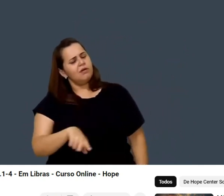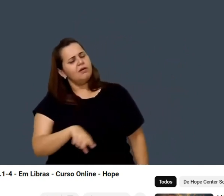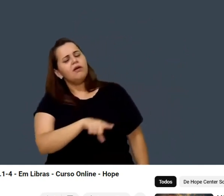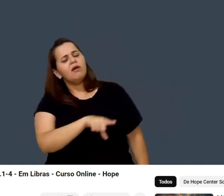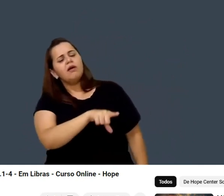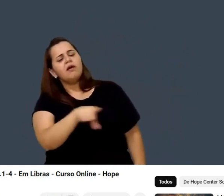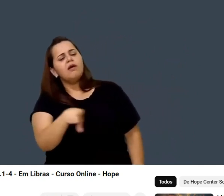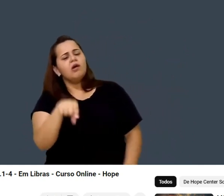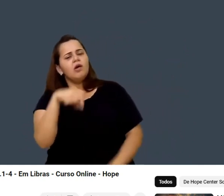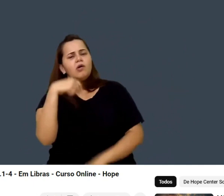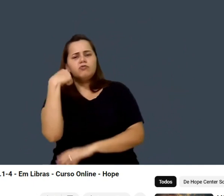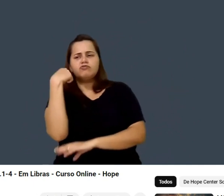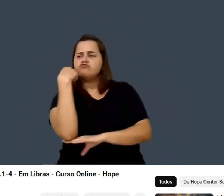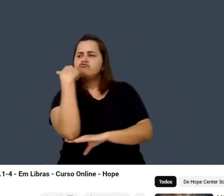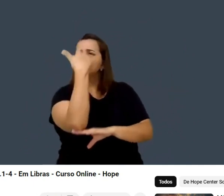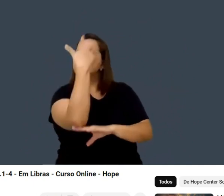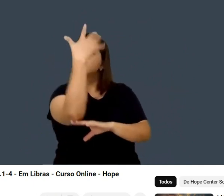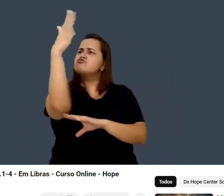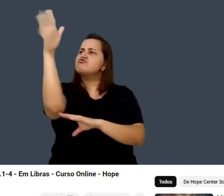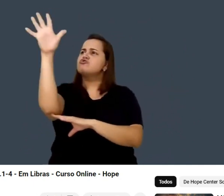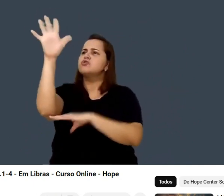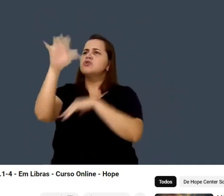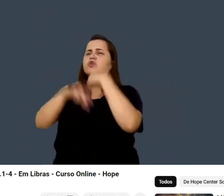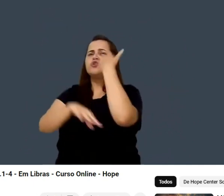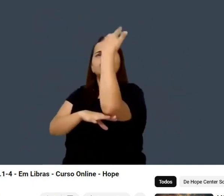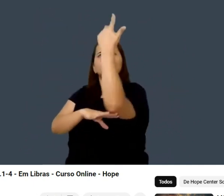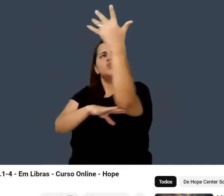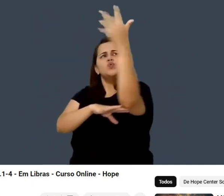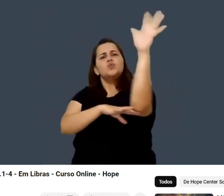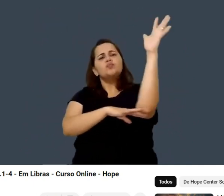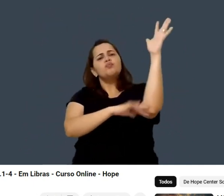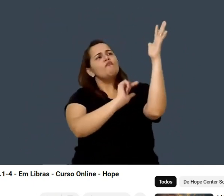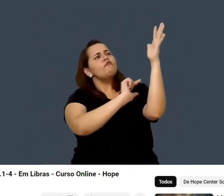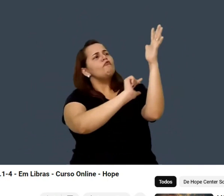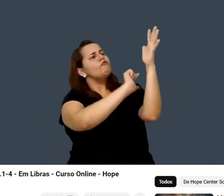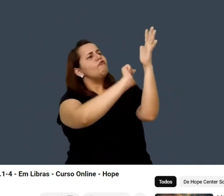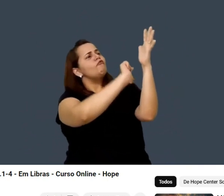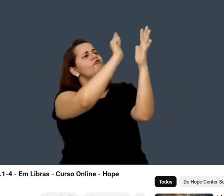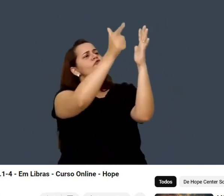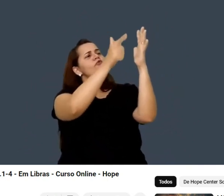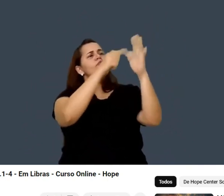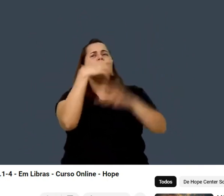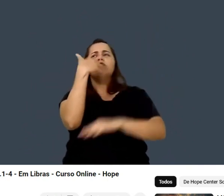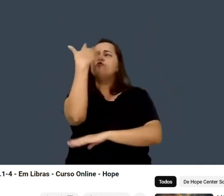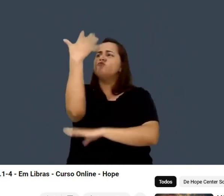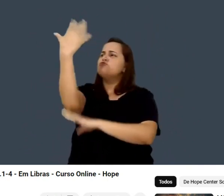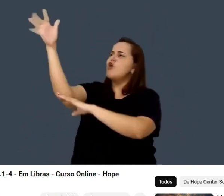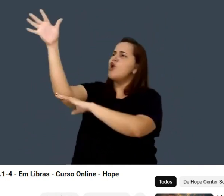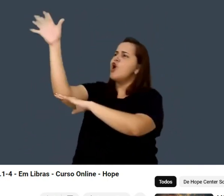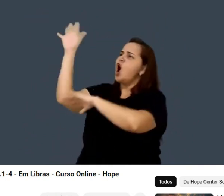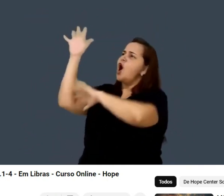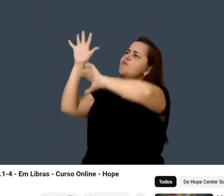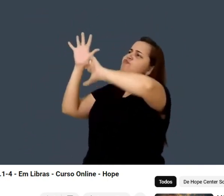Agora está faltando alguma coisa, e Deus está olhando as florestas e viu que